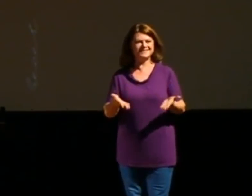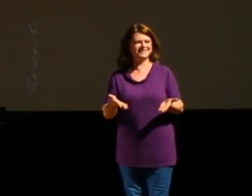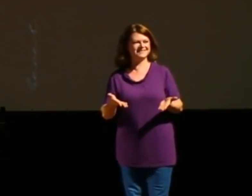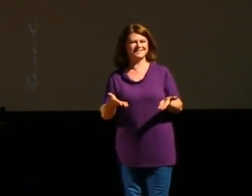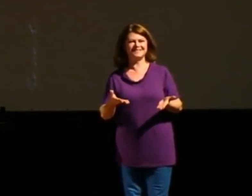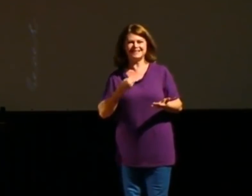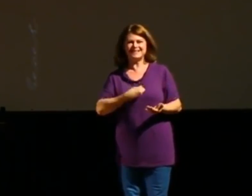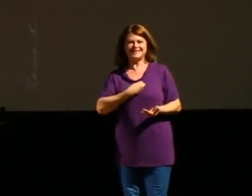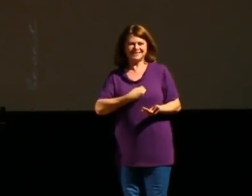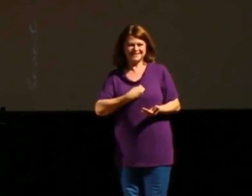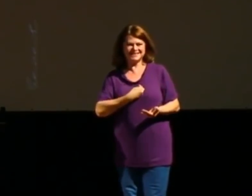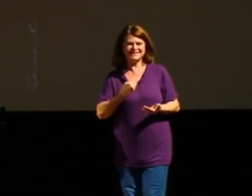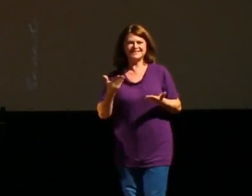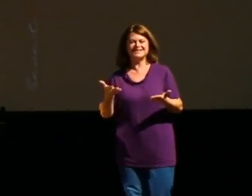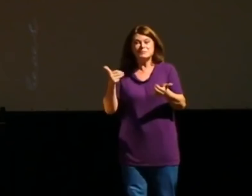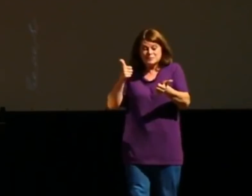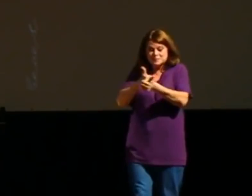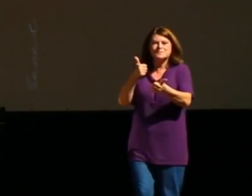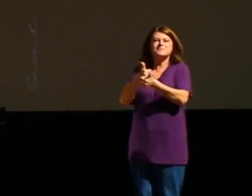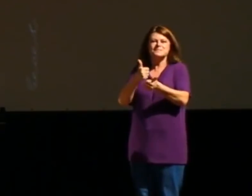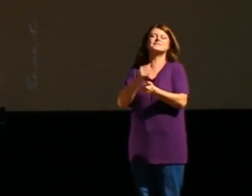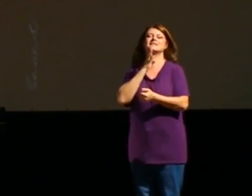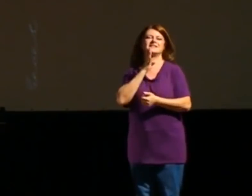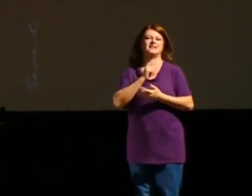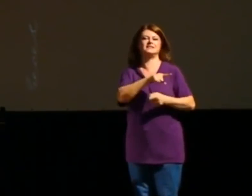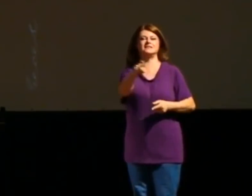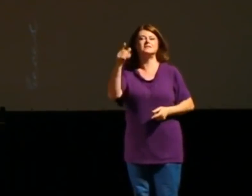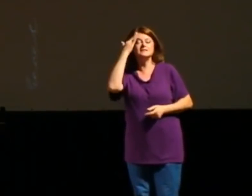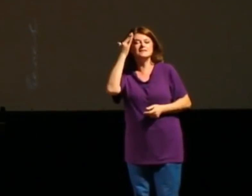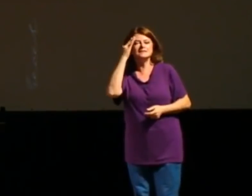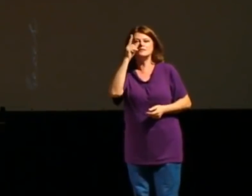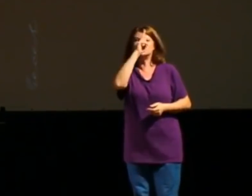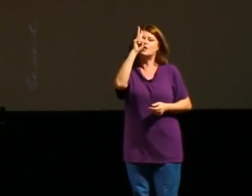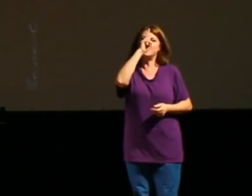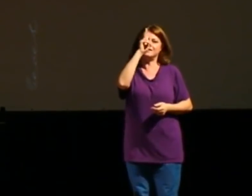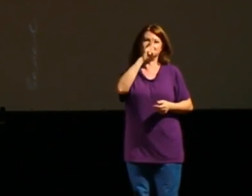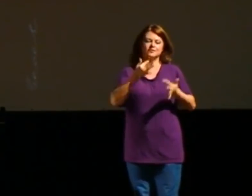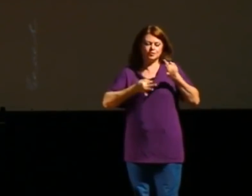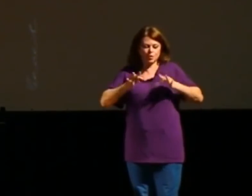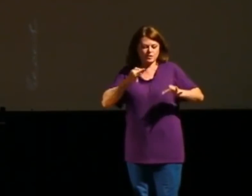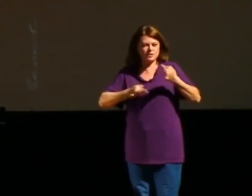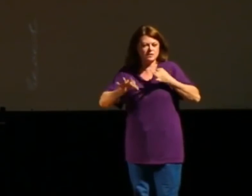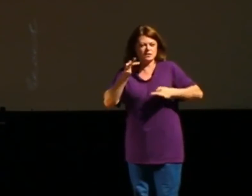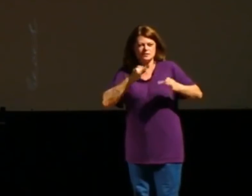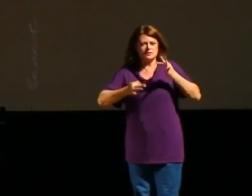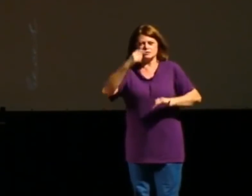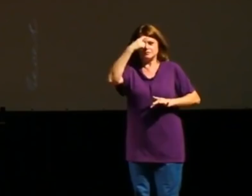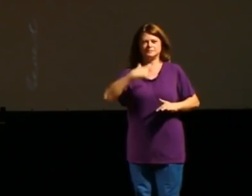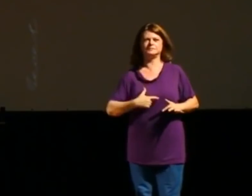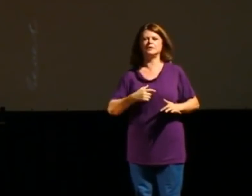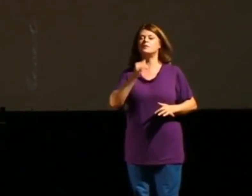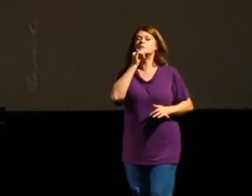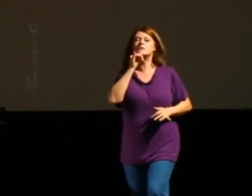a história da dor de uma pessoa que um dia lá atrás, que por vergonha, por medo, fez um